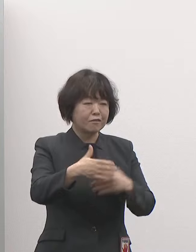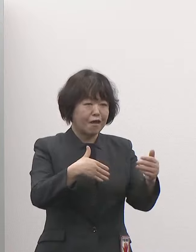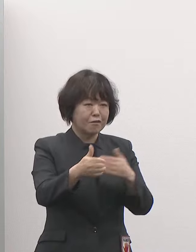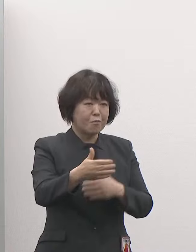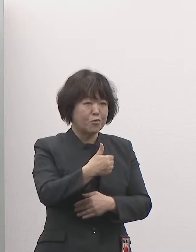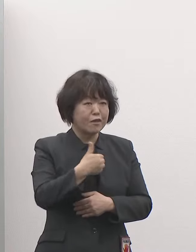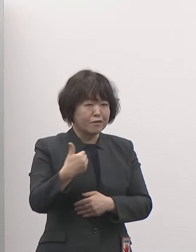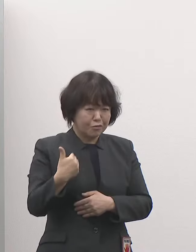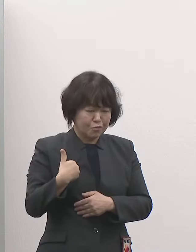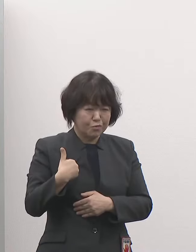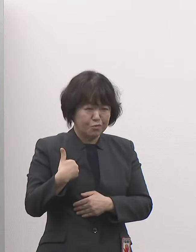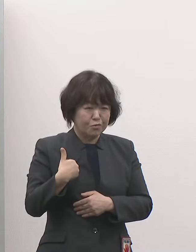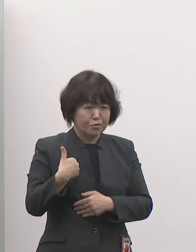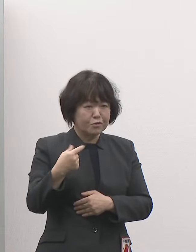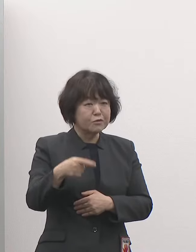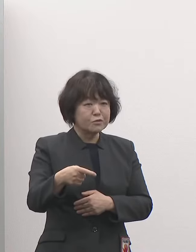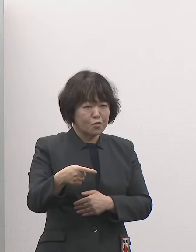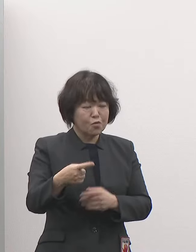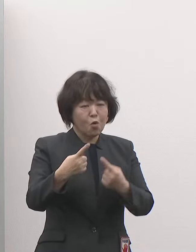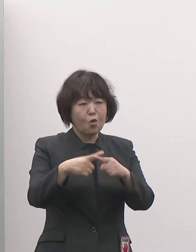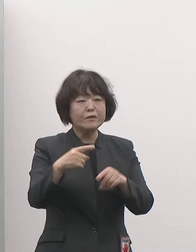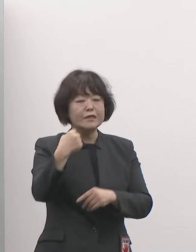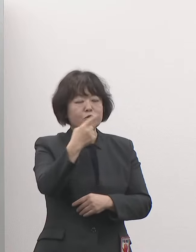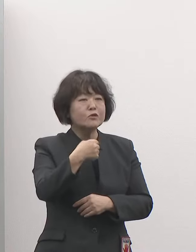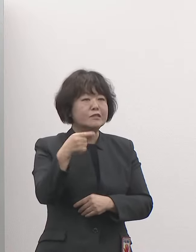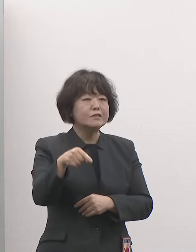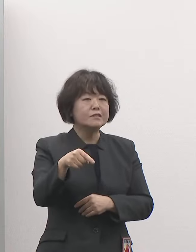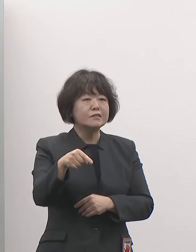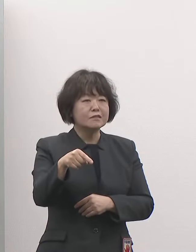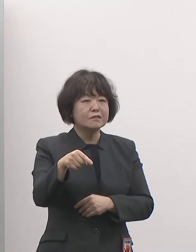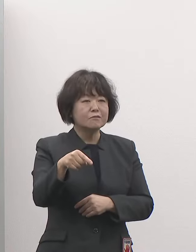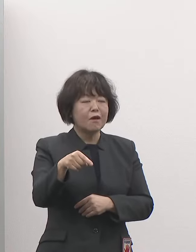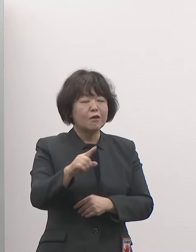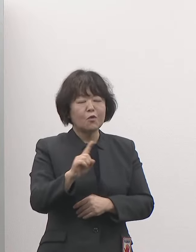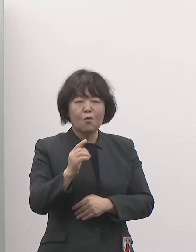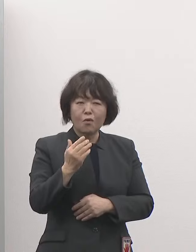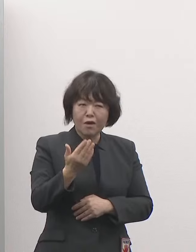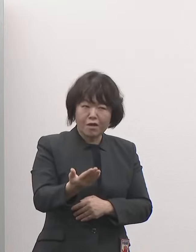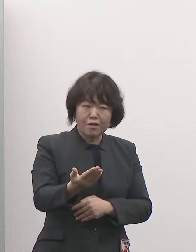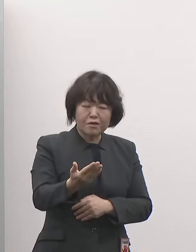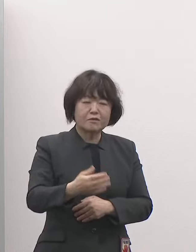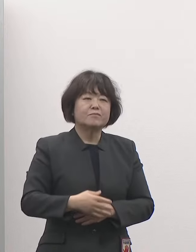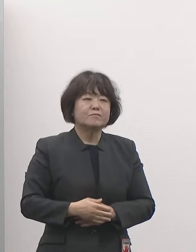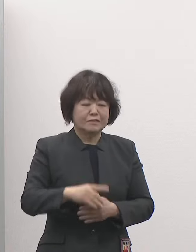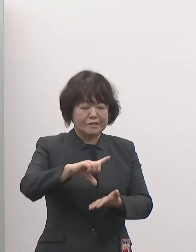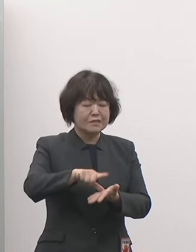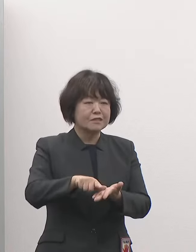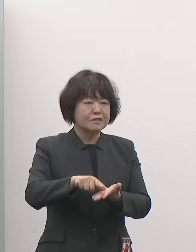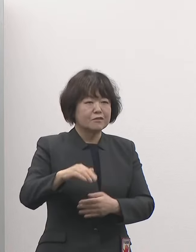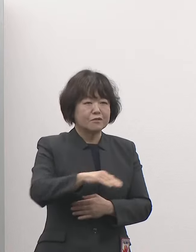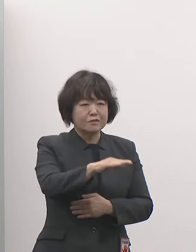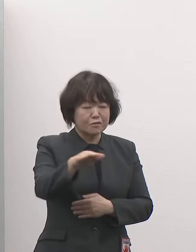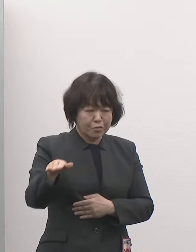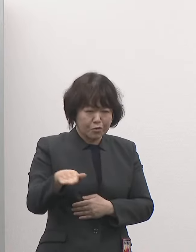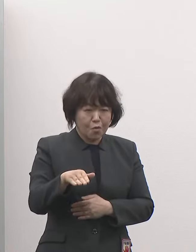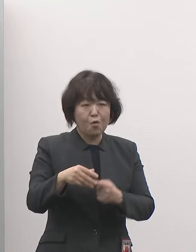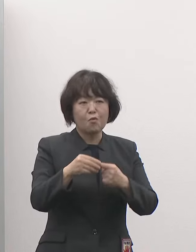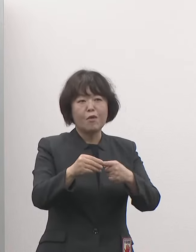意味そのショーウィンドウとなるようなフラッグシップ道の駅に、することはできないだろうか。これも地元の皆さんと、あと